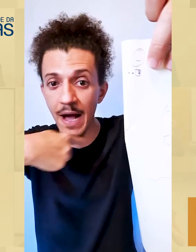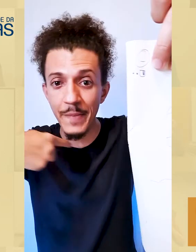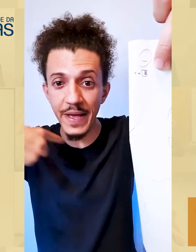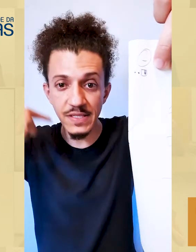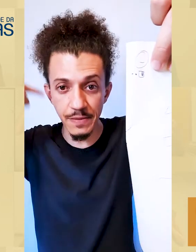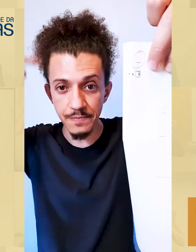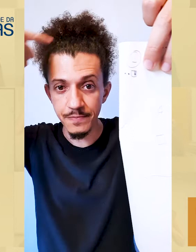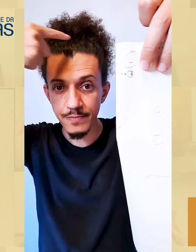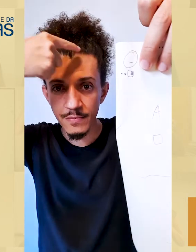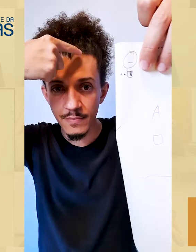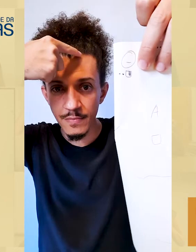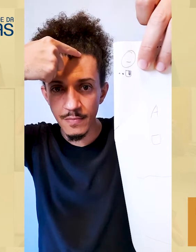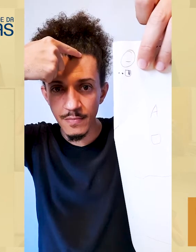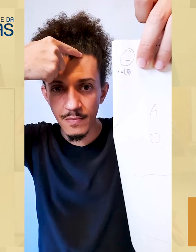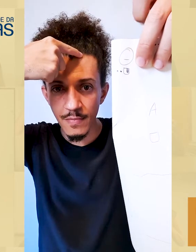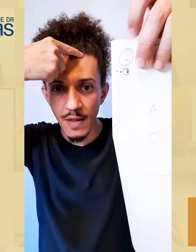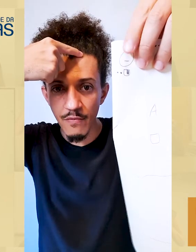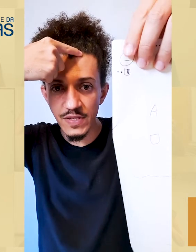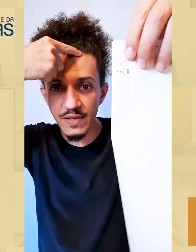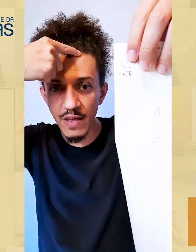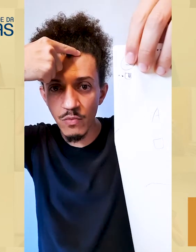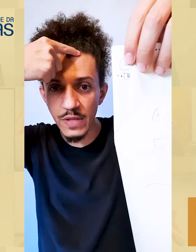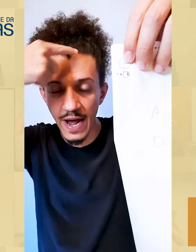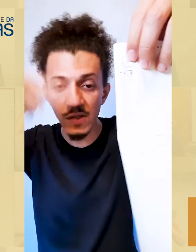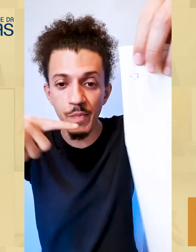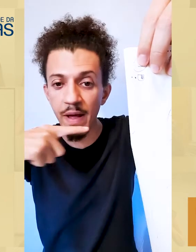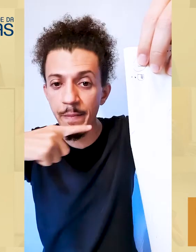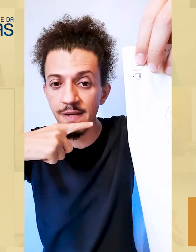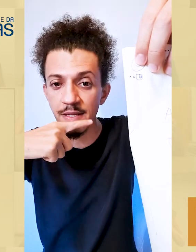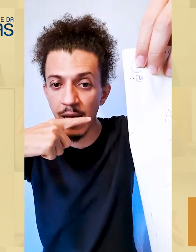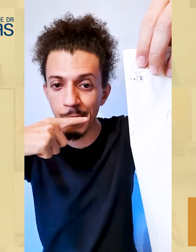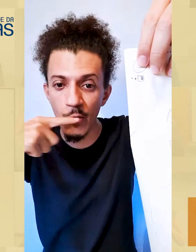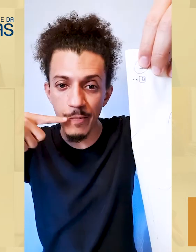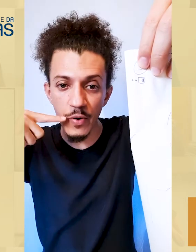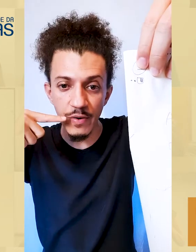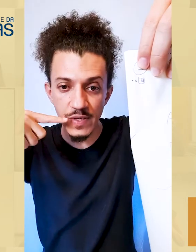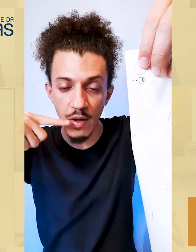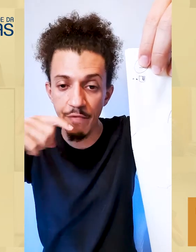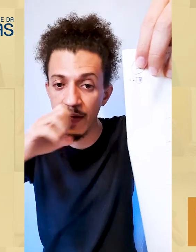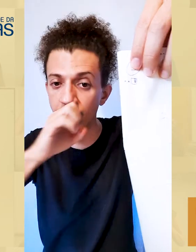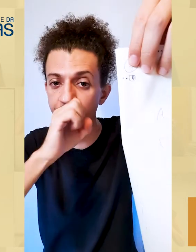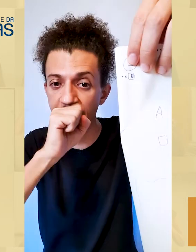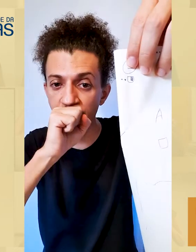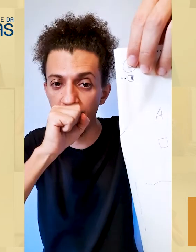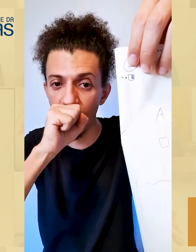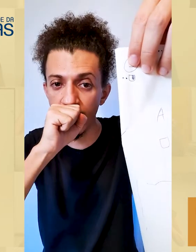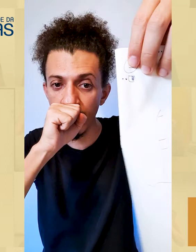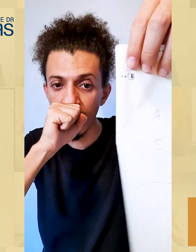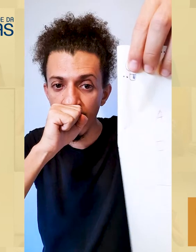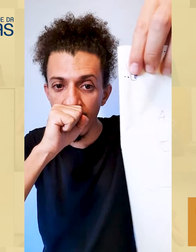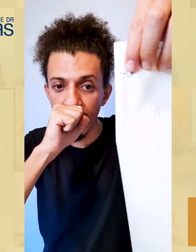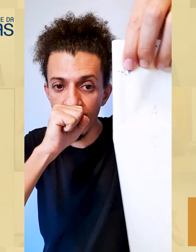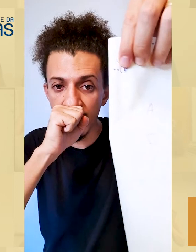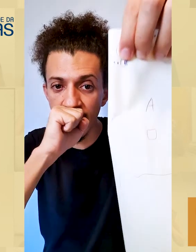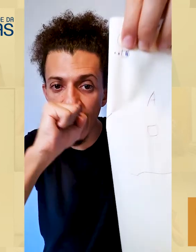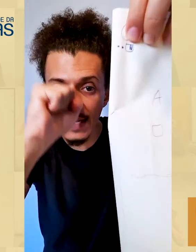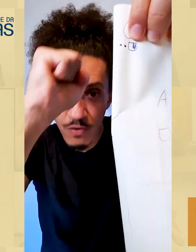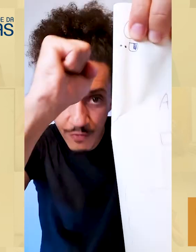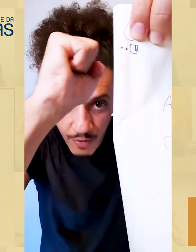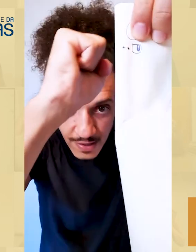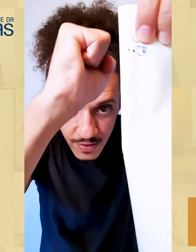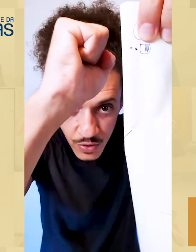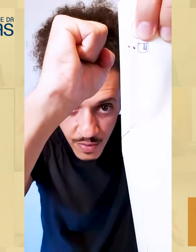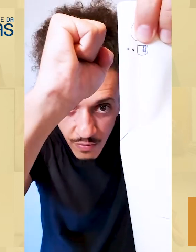representar a cabeça, você tem um traço para representar a boca, porque o sinal é feito em frente à boca, você tem